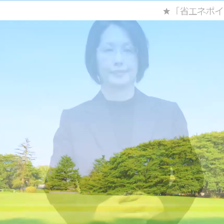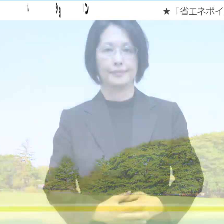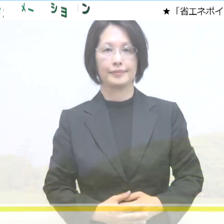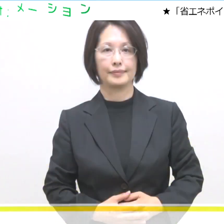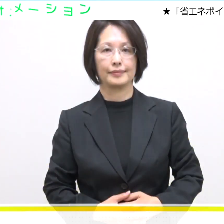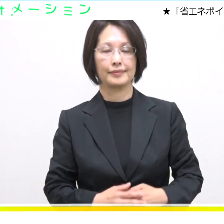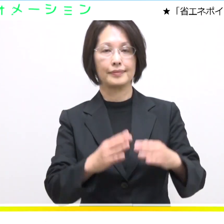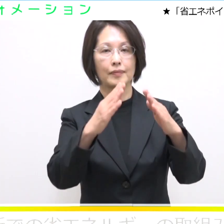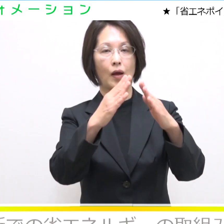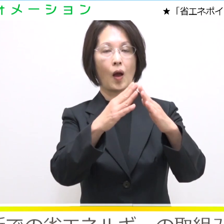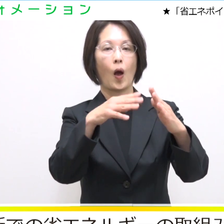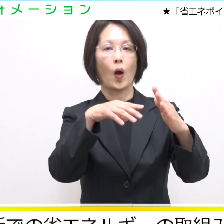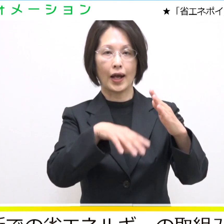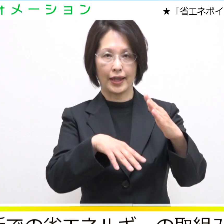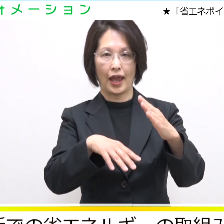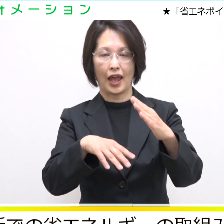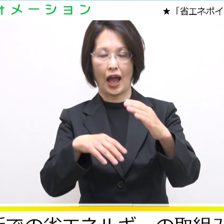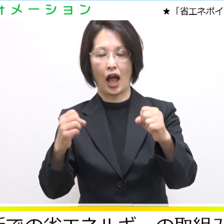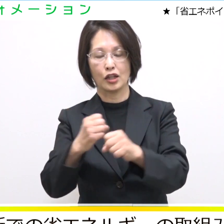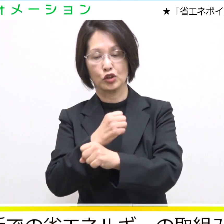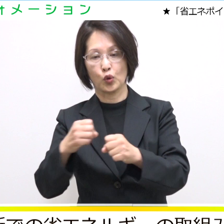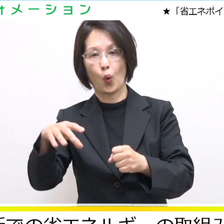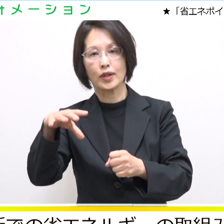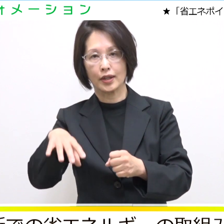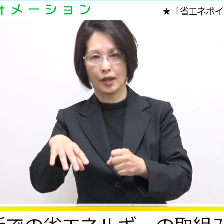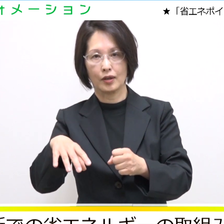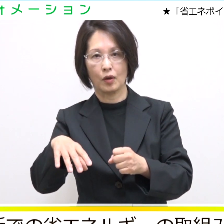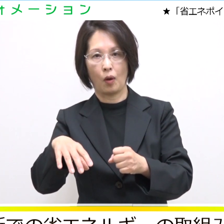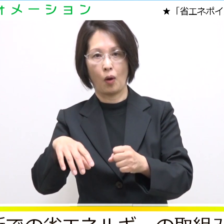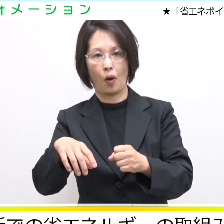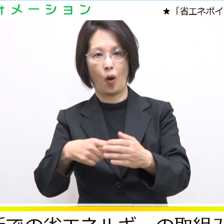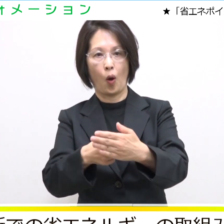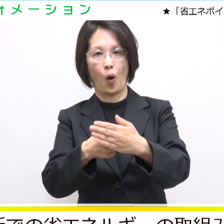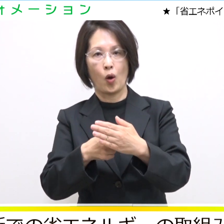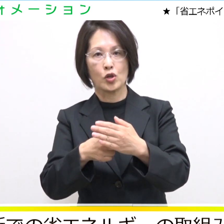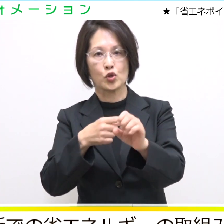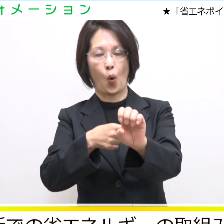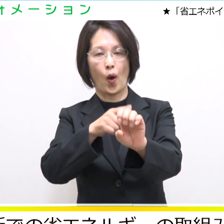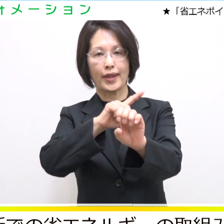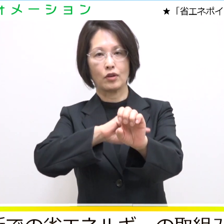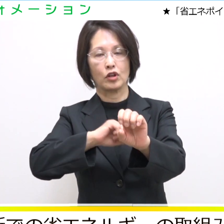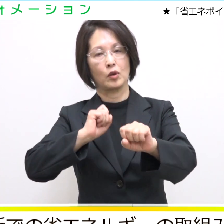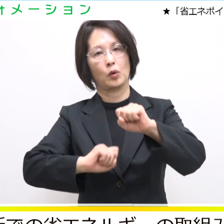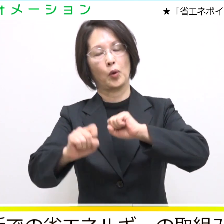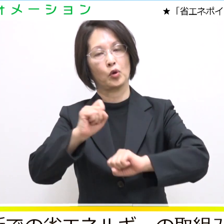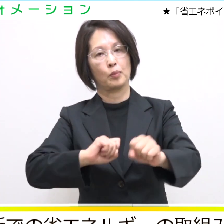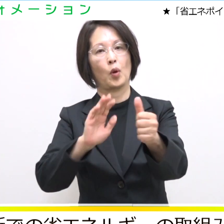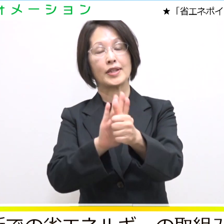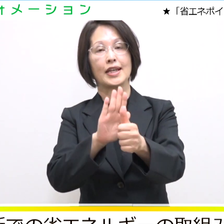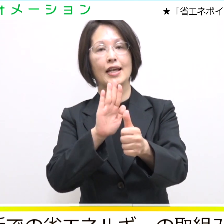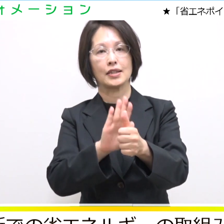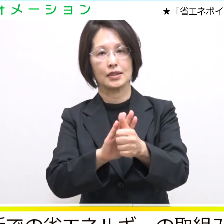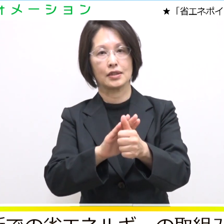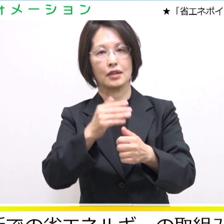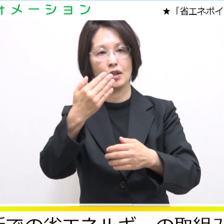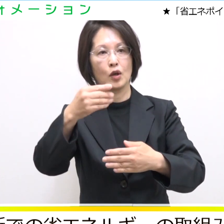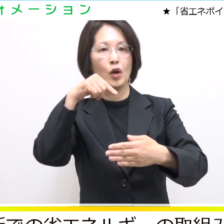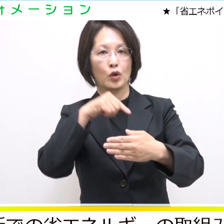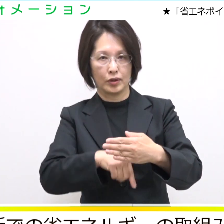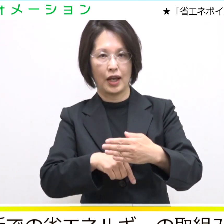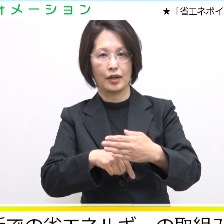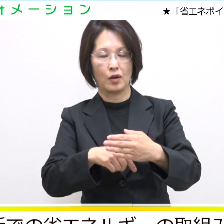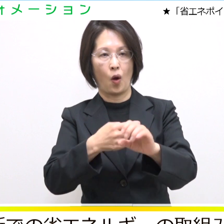どうぞ家庭や事業所での小エネルギーの取り組みを支援し区内